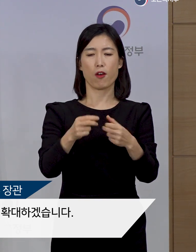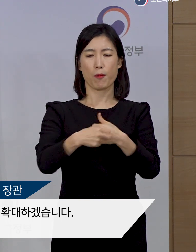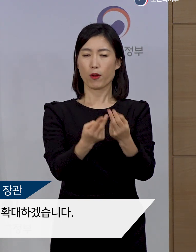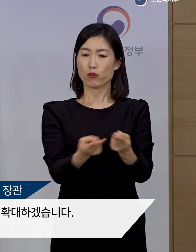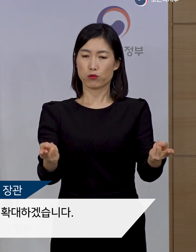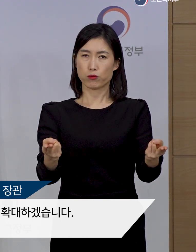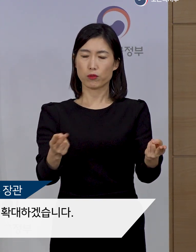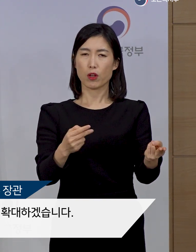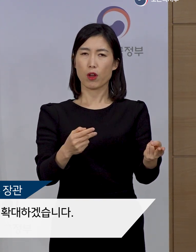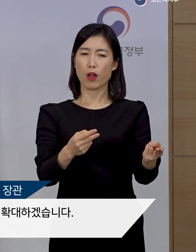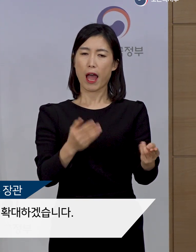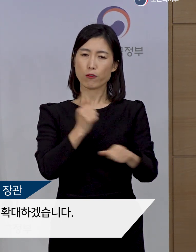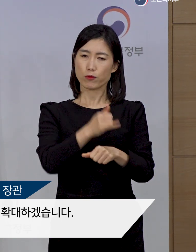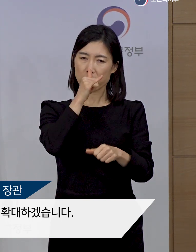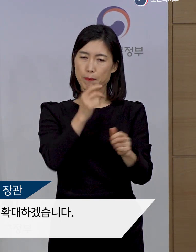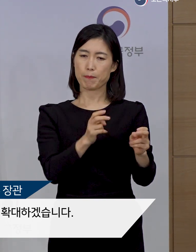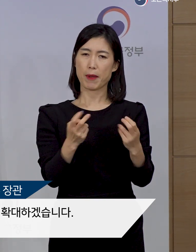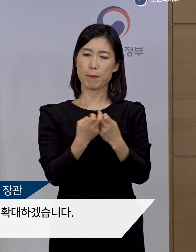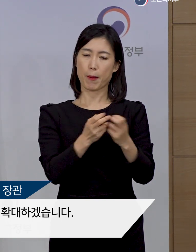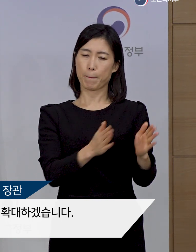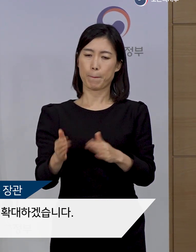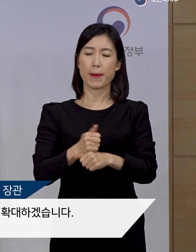수용 여력을 확대하겠습니다.